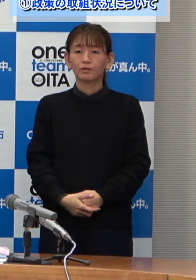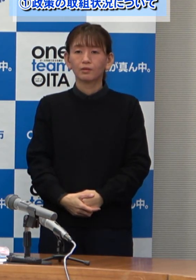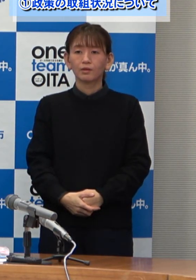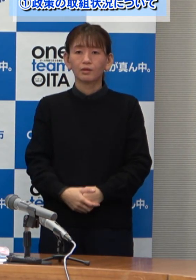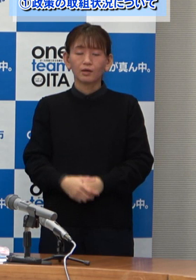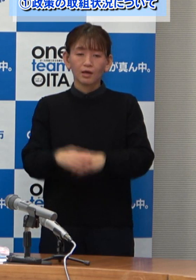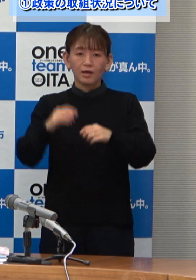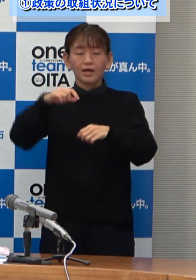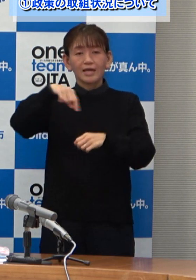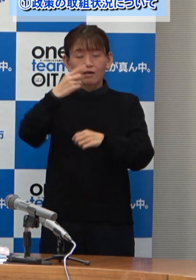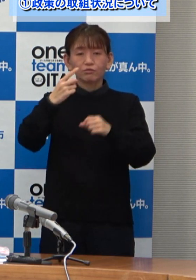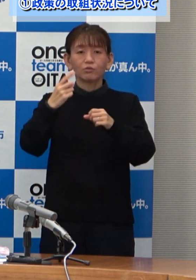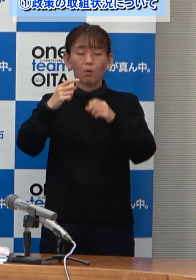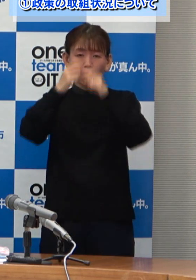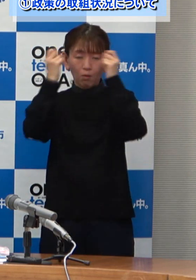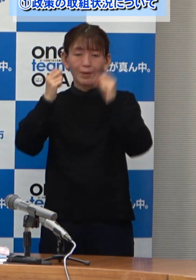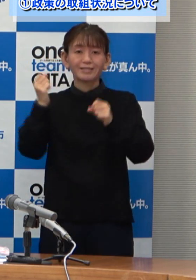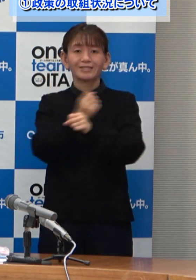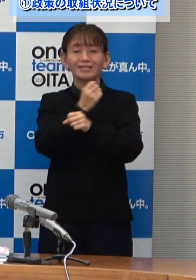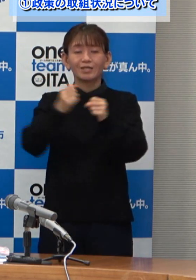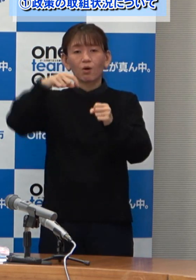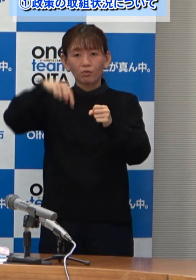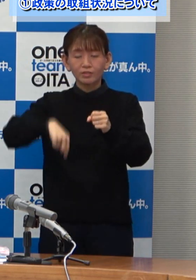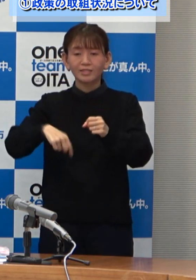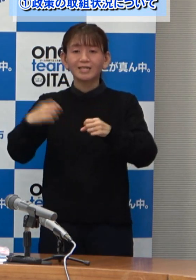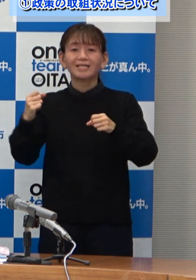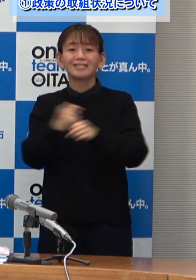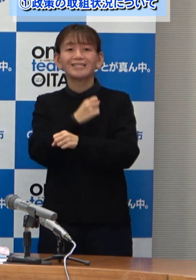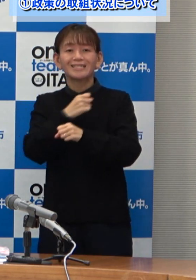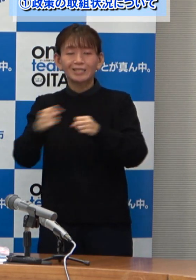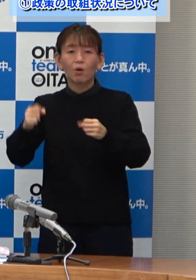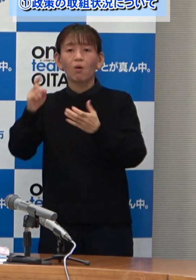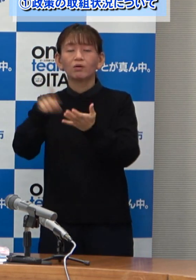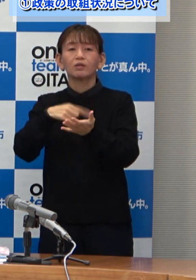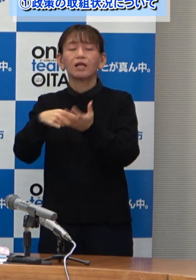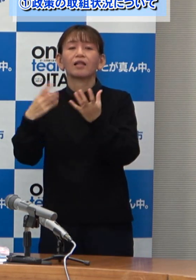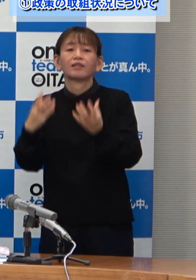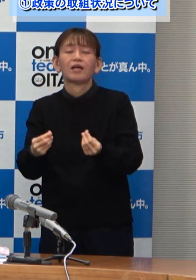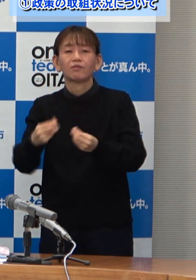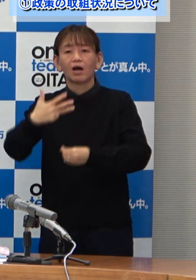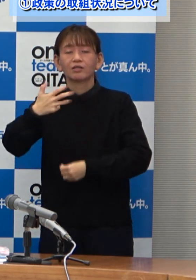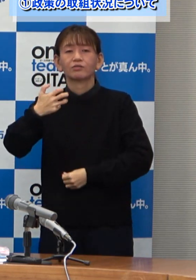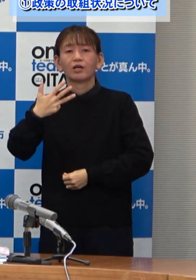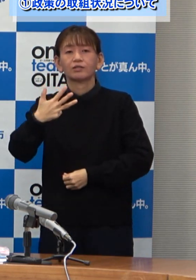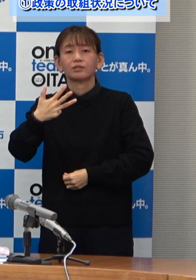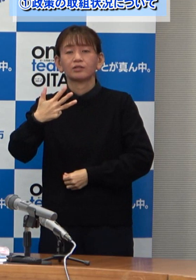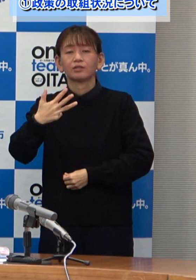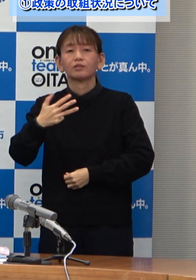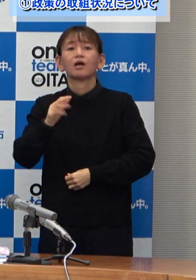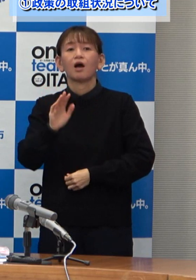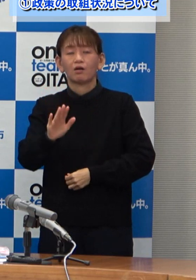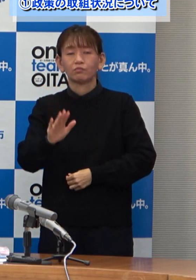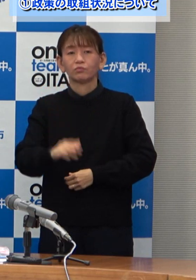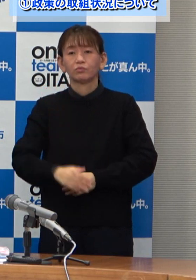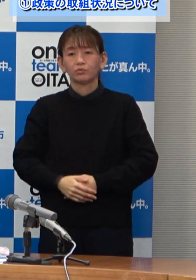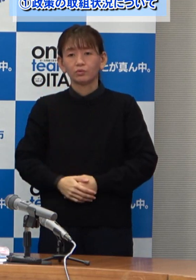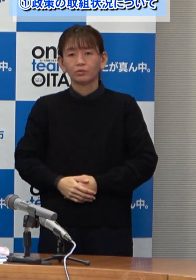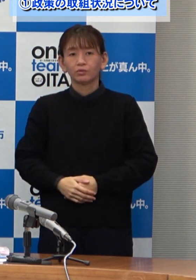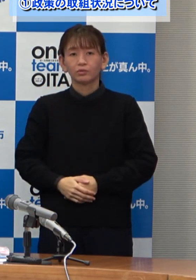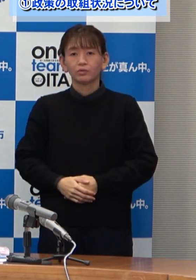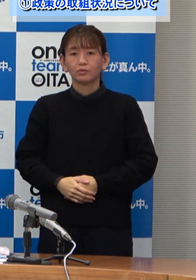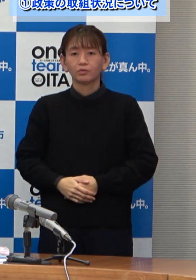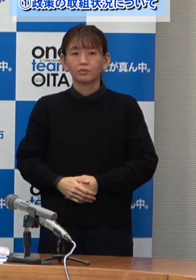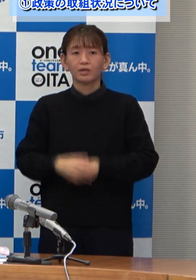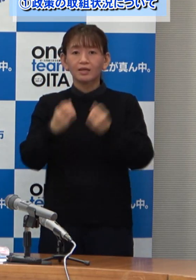事業のうち事業化に至っているものが88です